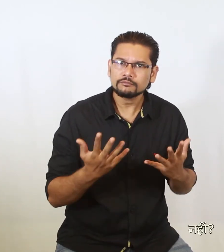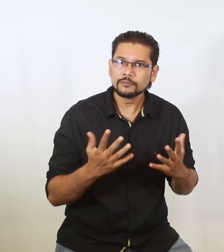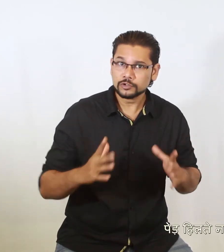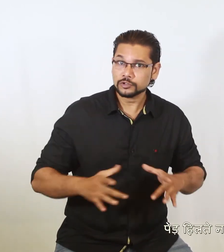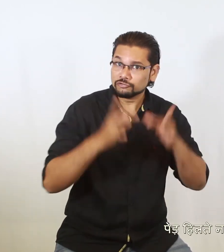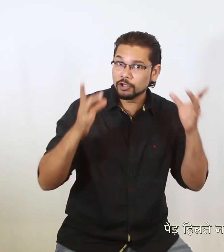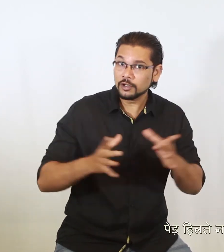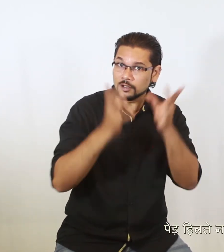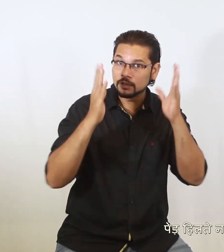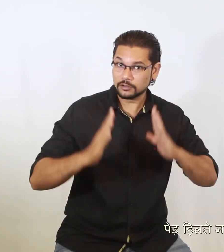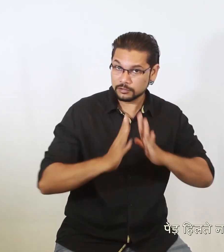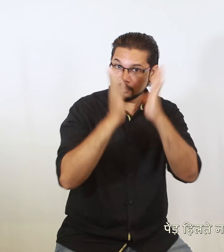नहीं, पेड़ हिलते नहीं